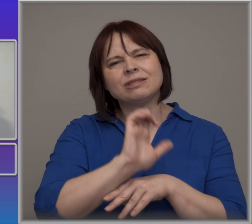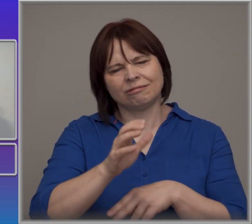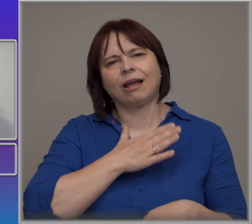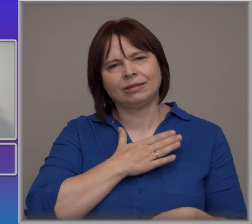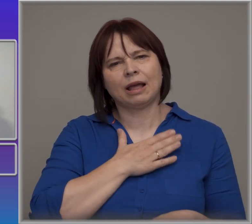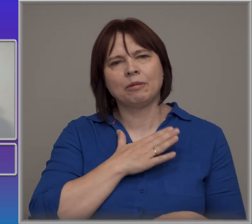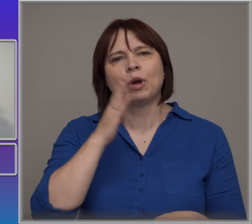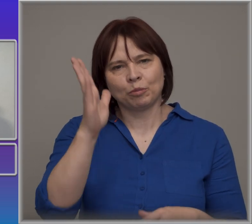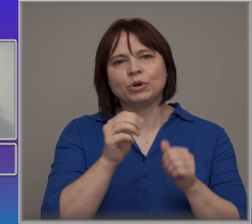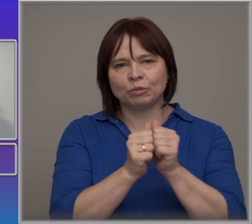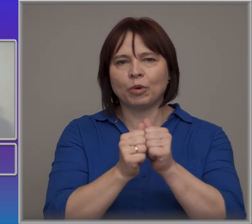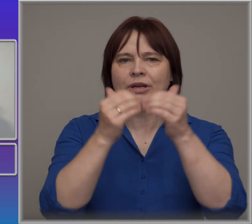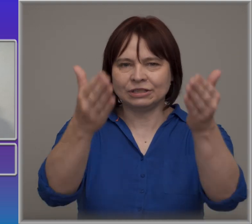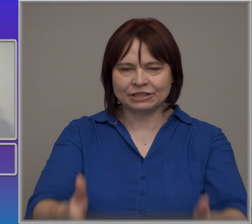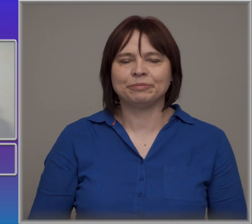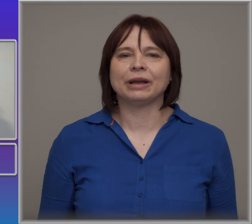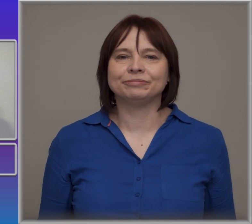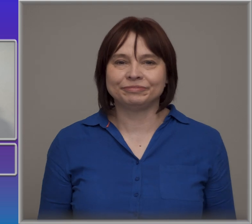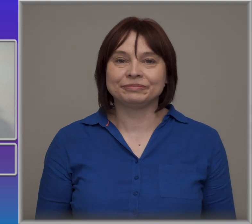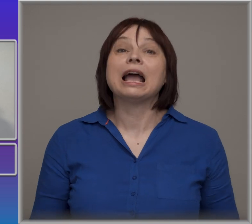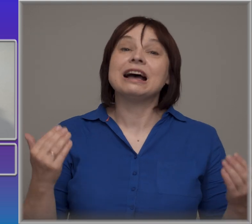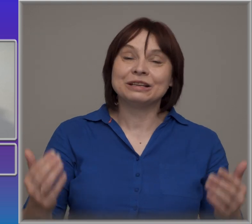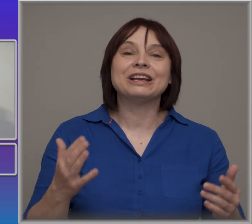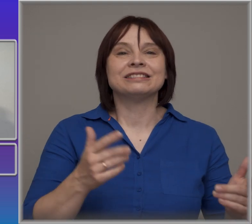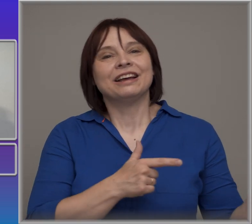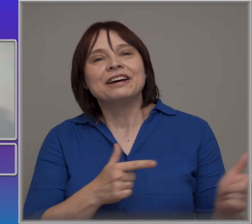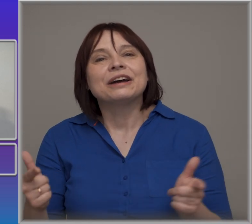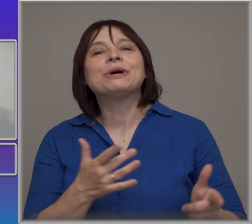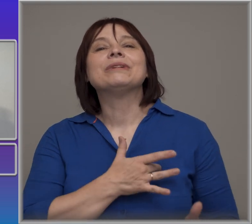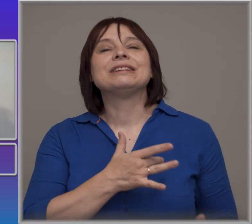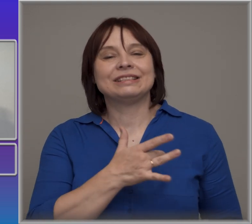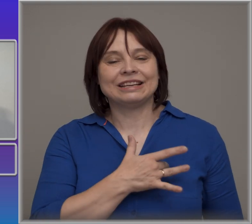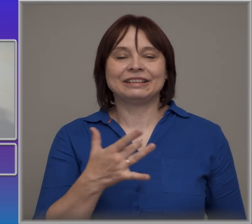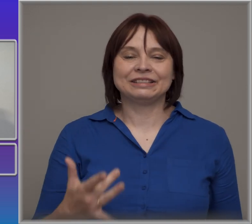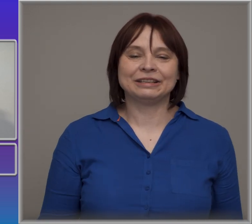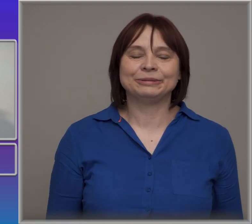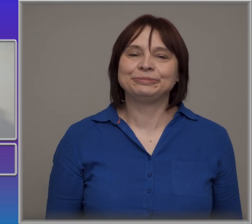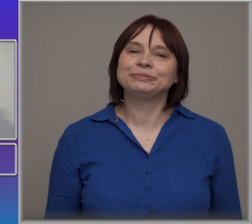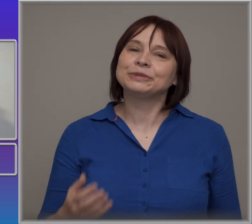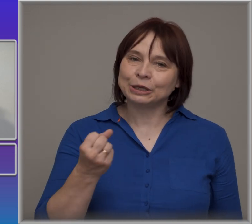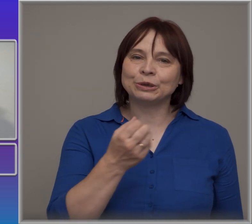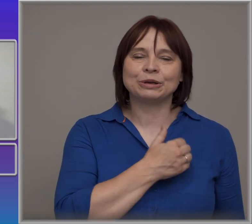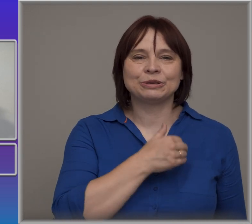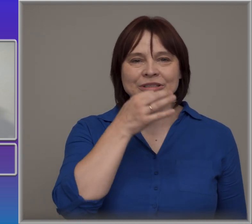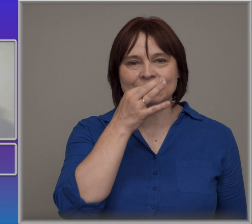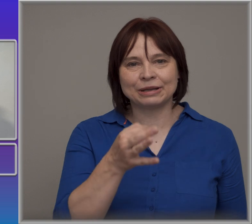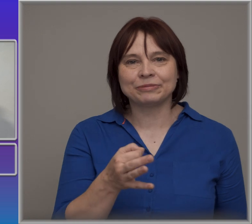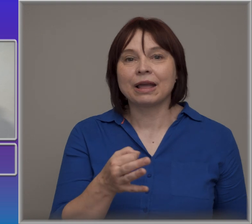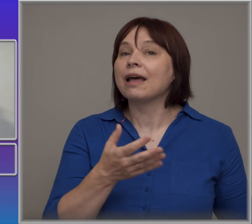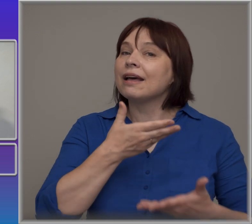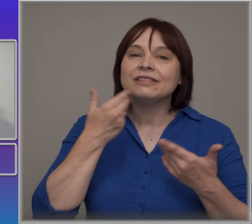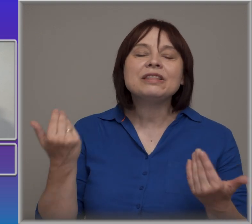этом. Драгоценные, давайте будем готовиться к служению. У нас есть еще пару слов. Я хочу сказать, что нет совета вопреки